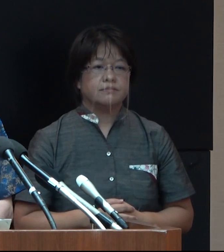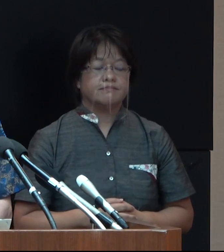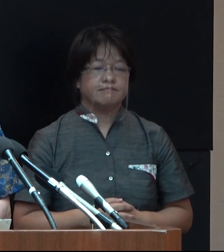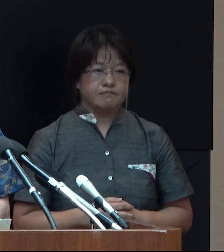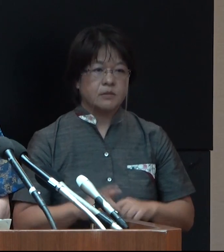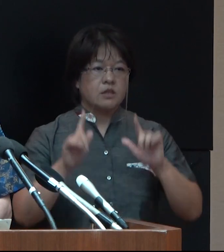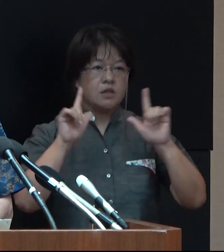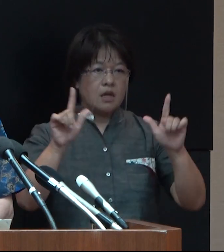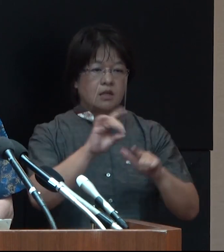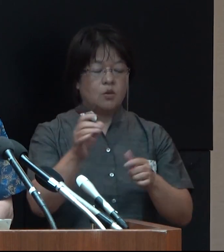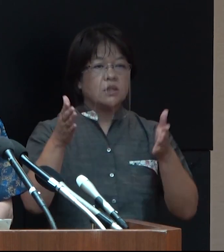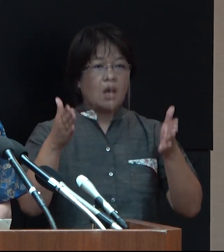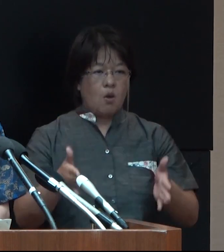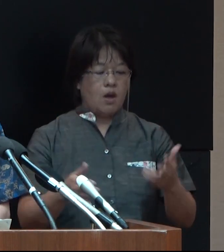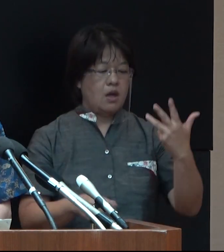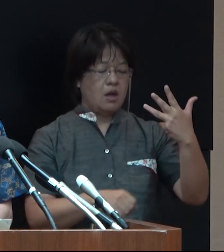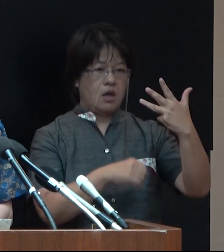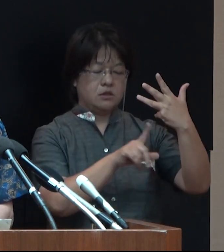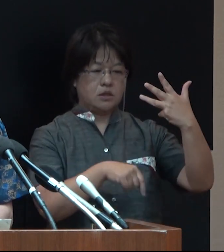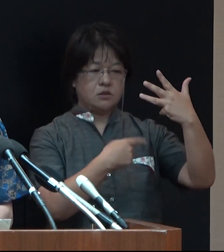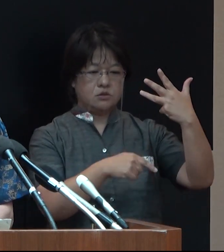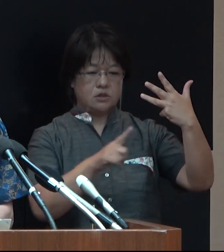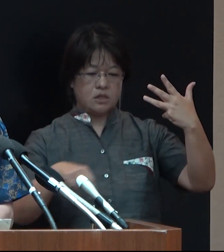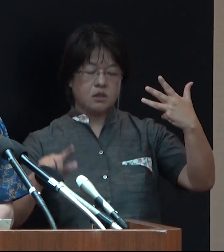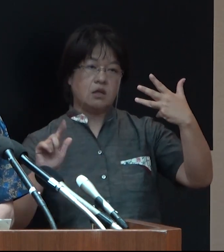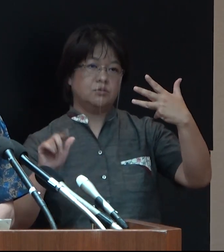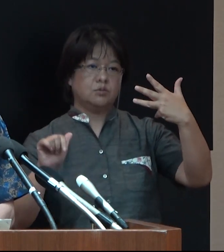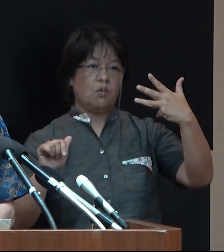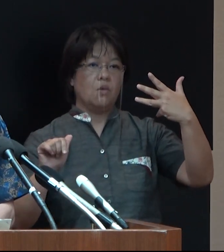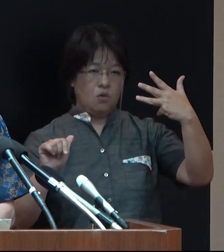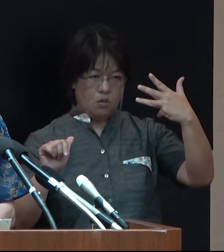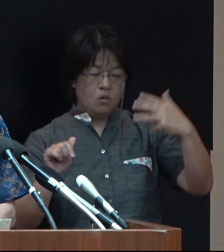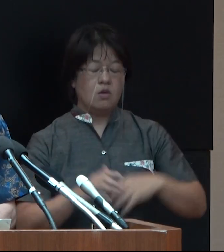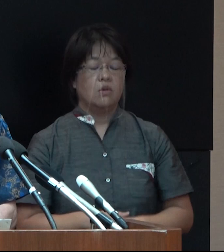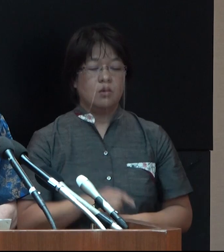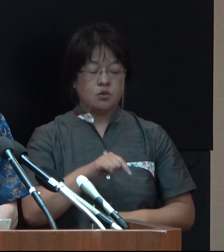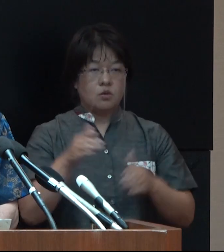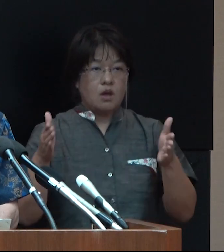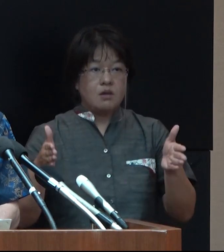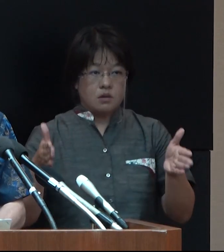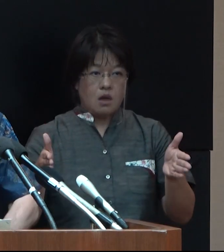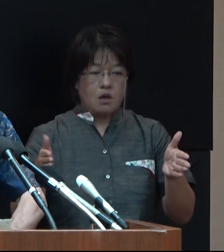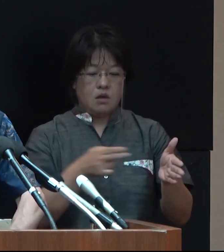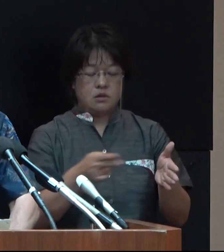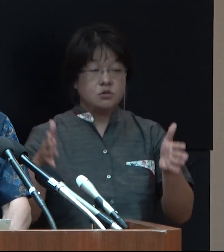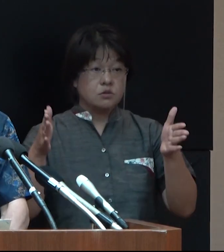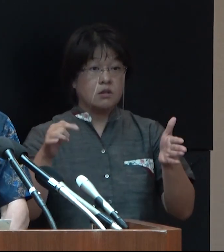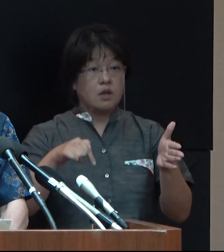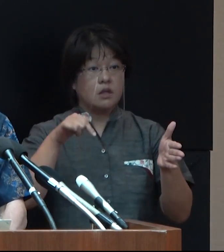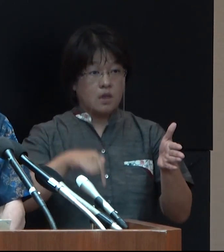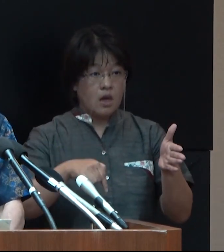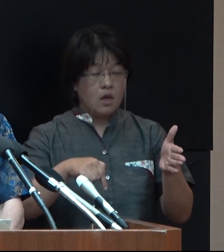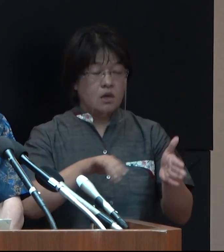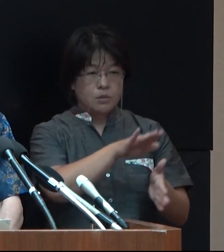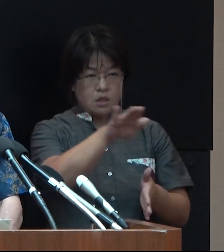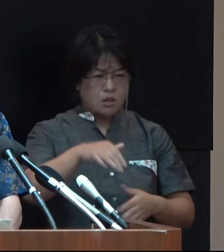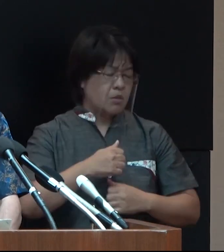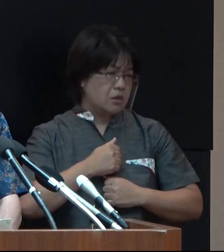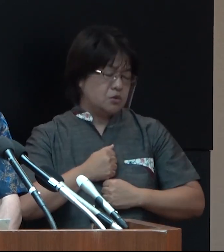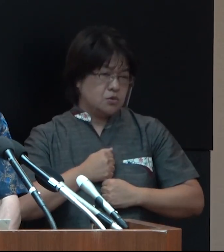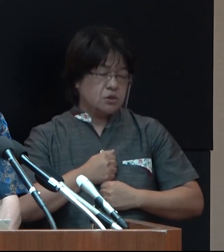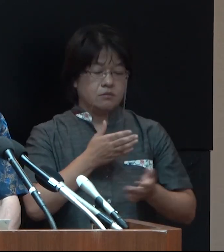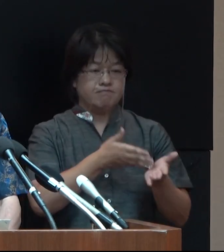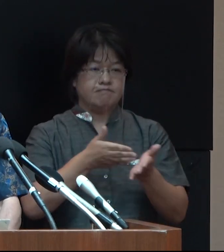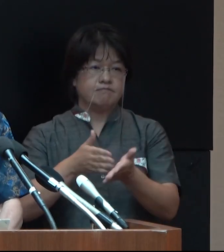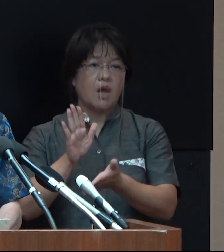宣言の期間は8月1日から8月15日としており、この間次のことについて皆様に